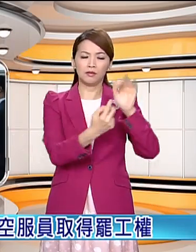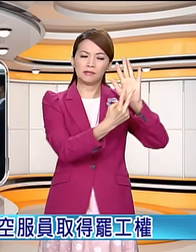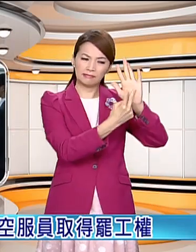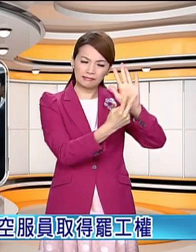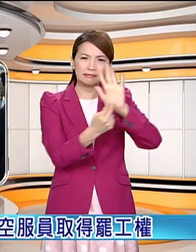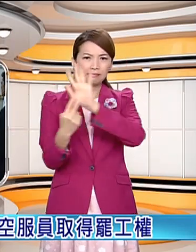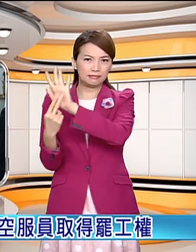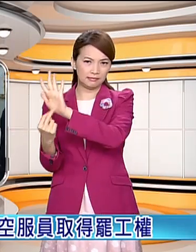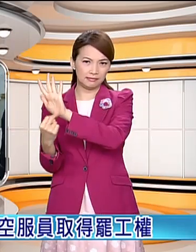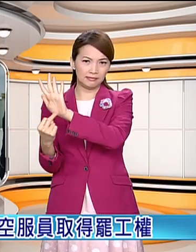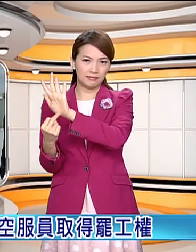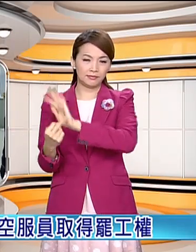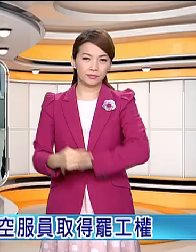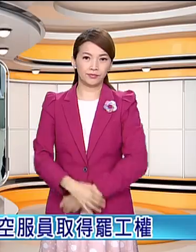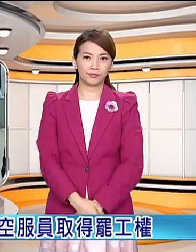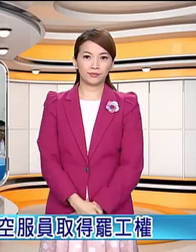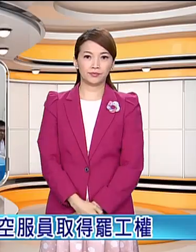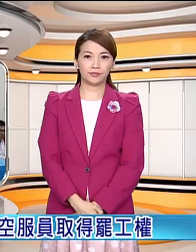者会发表声明。